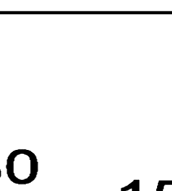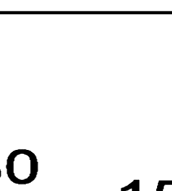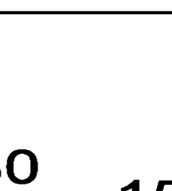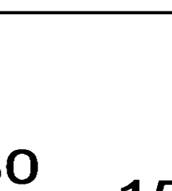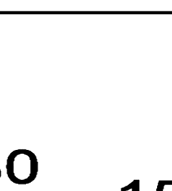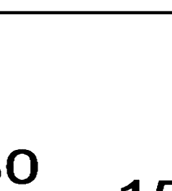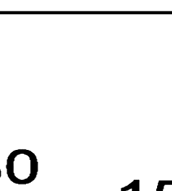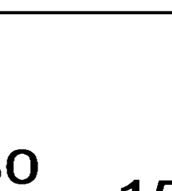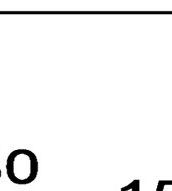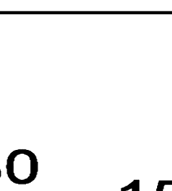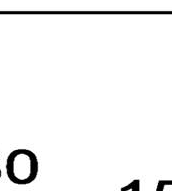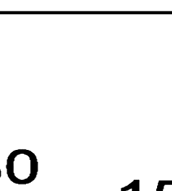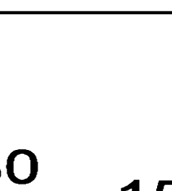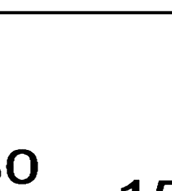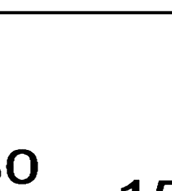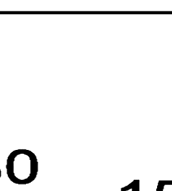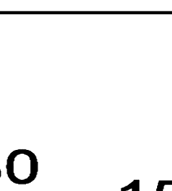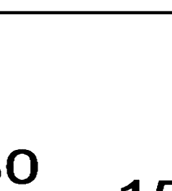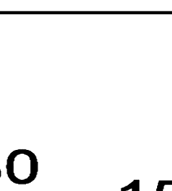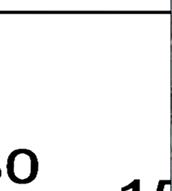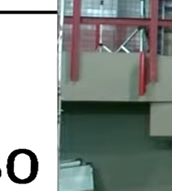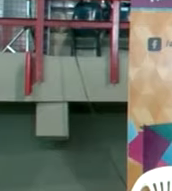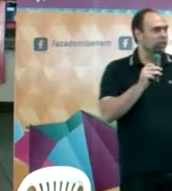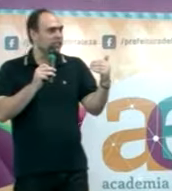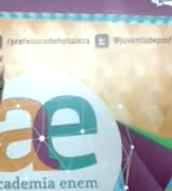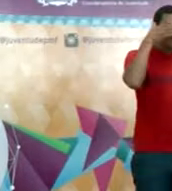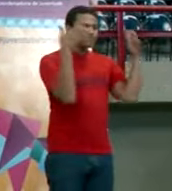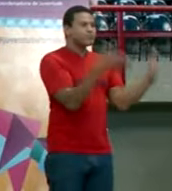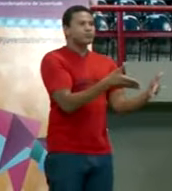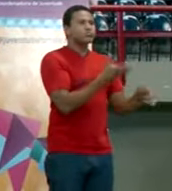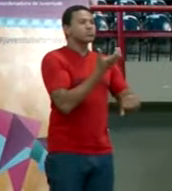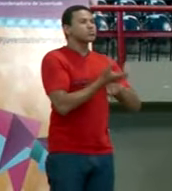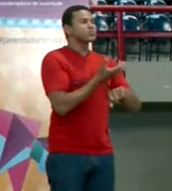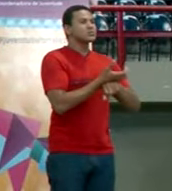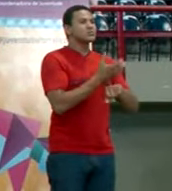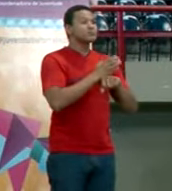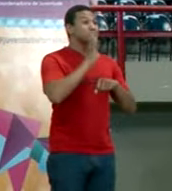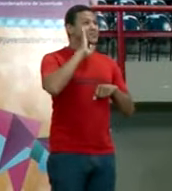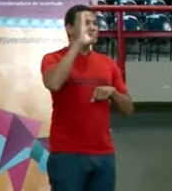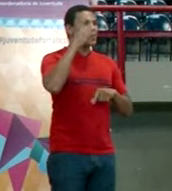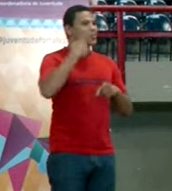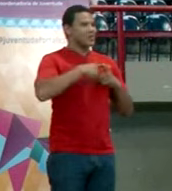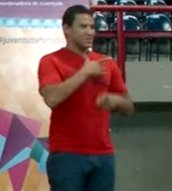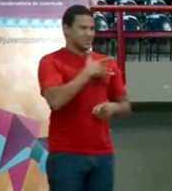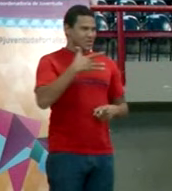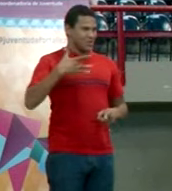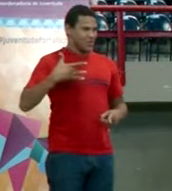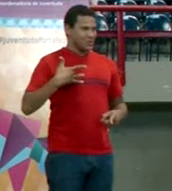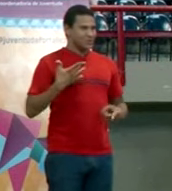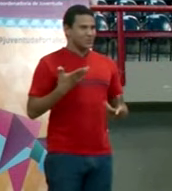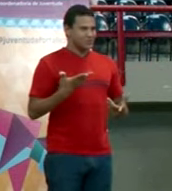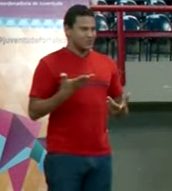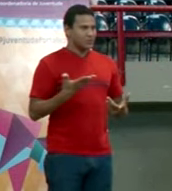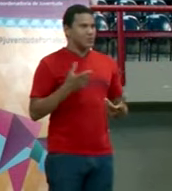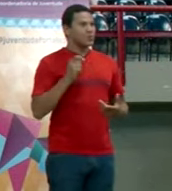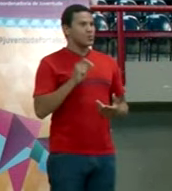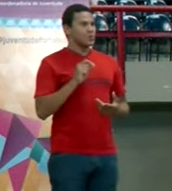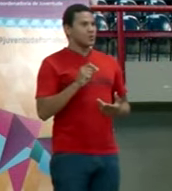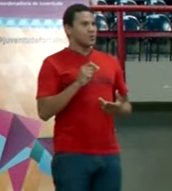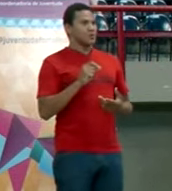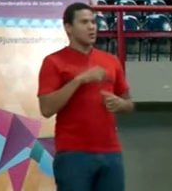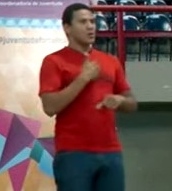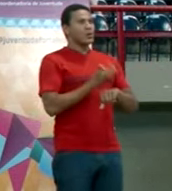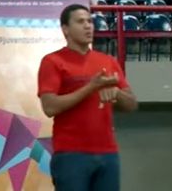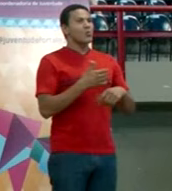tudo quem vai fazer medicina né É lógico mas assim supõe-se que quem vai PR de saúde tem que ter um conhecimento